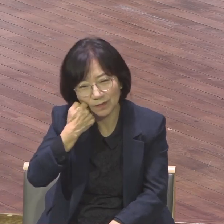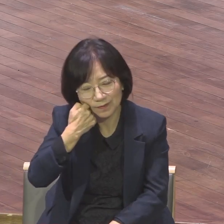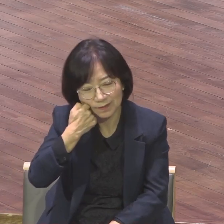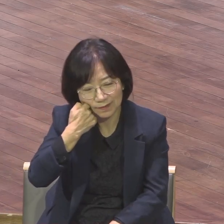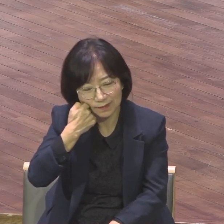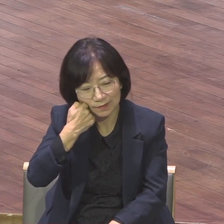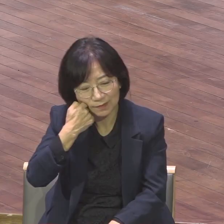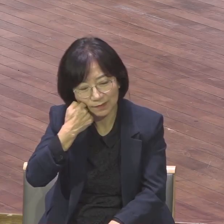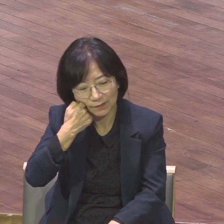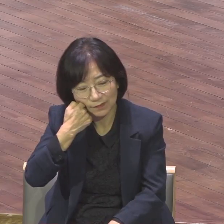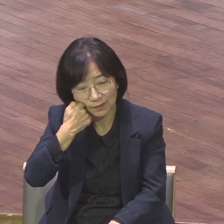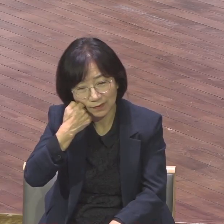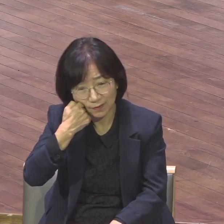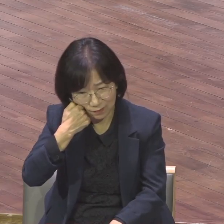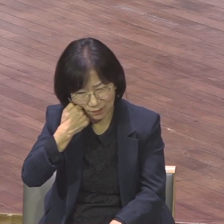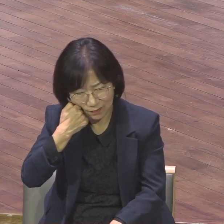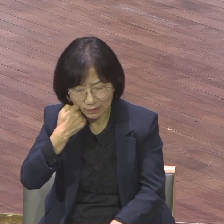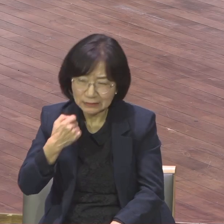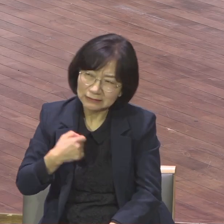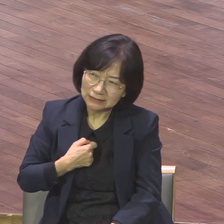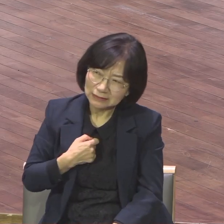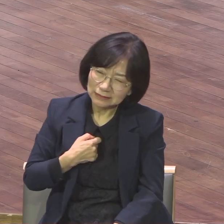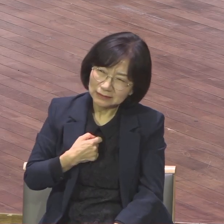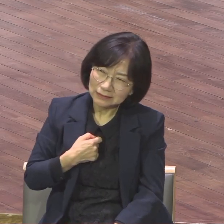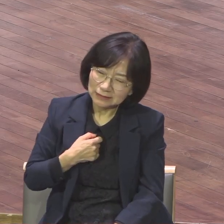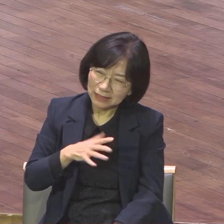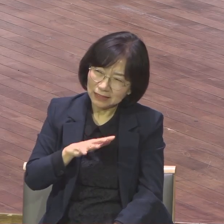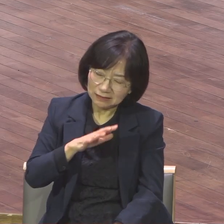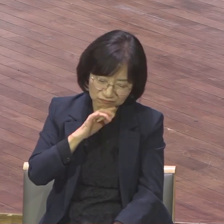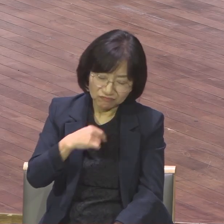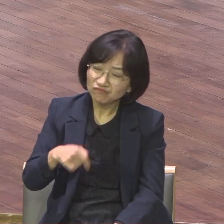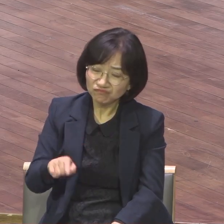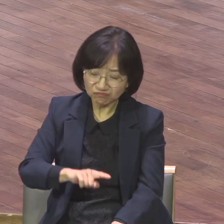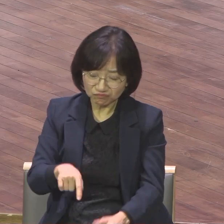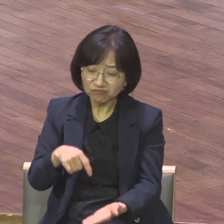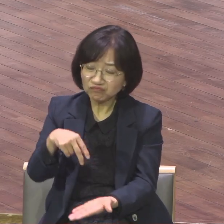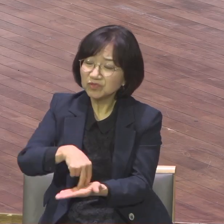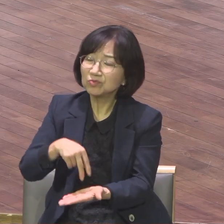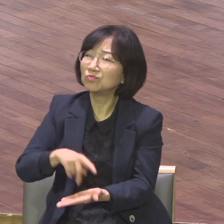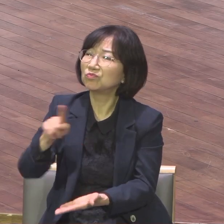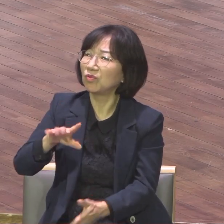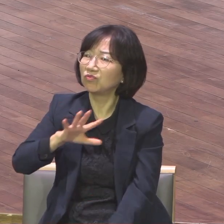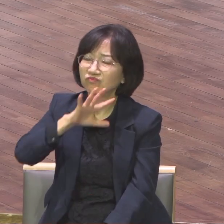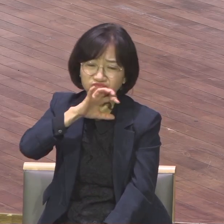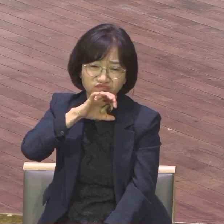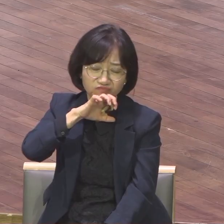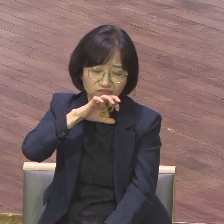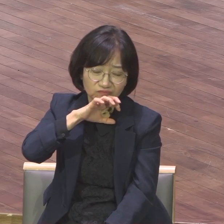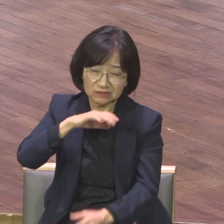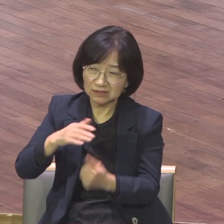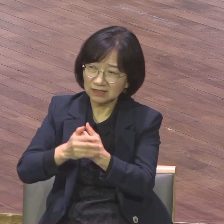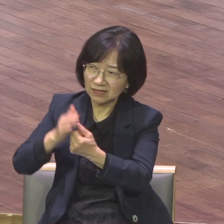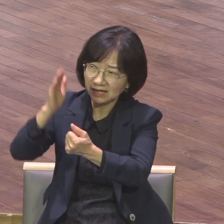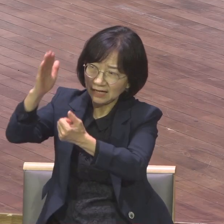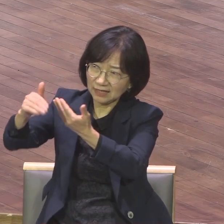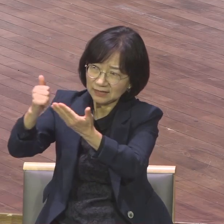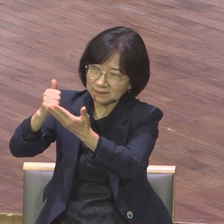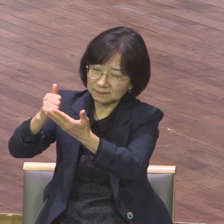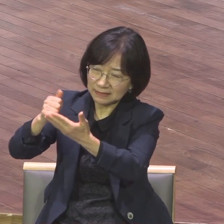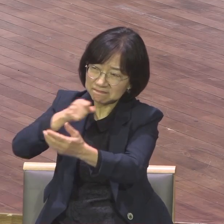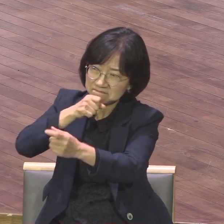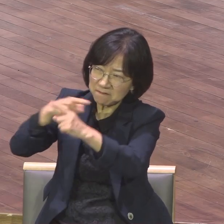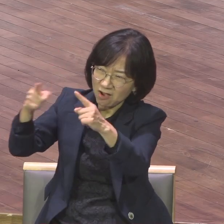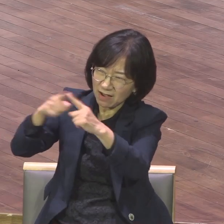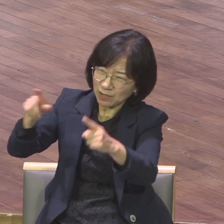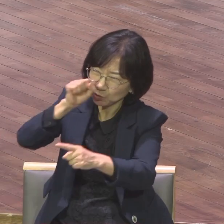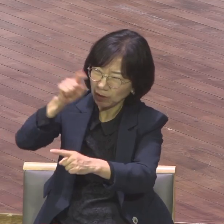된다고 함부로 전능하신 창조주 하나님을 평가하지 마시